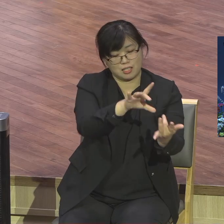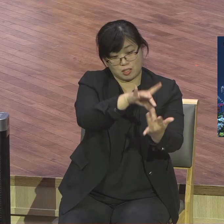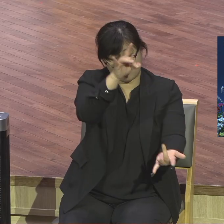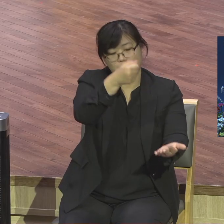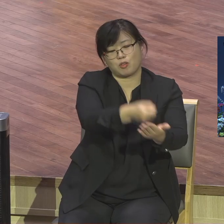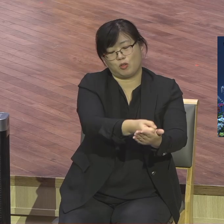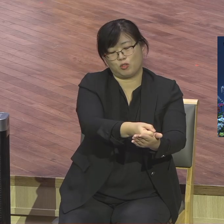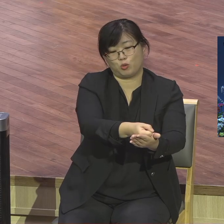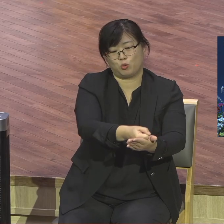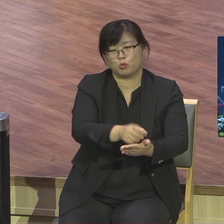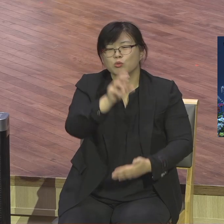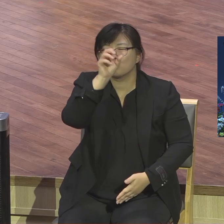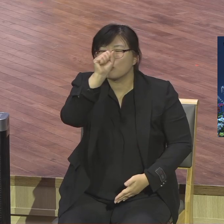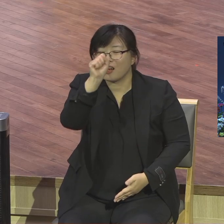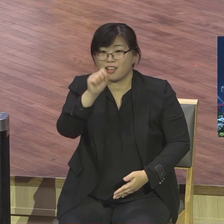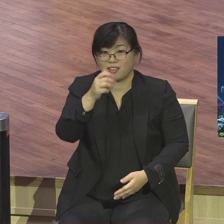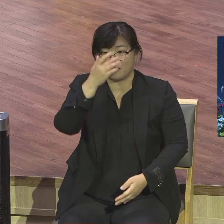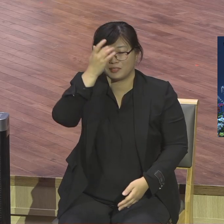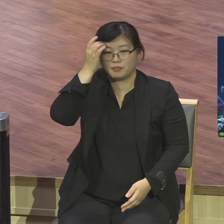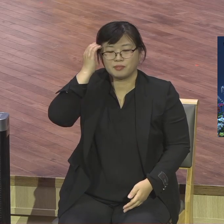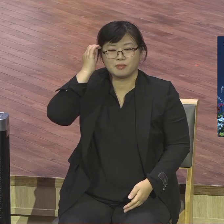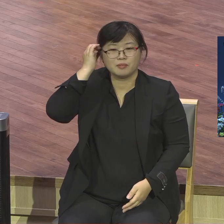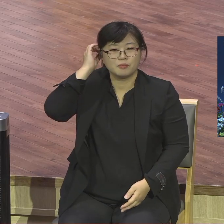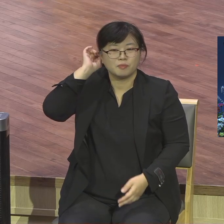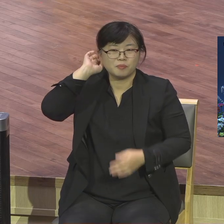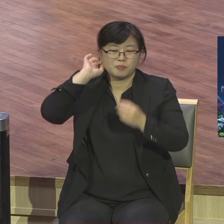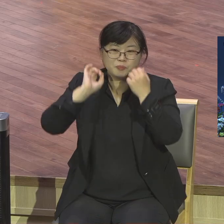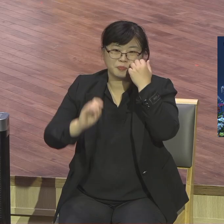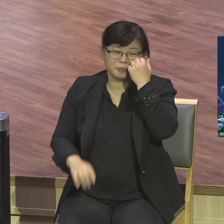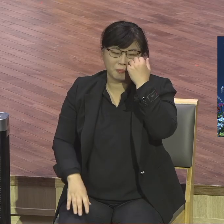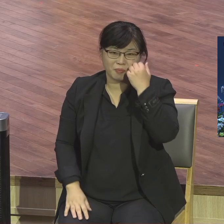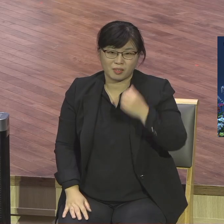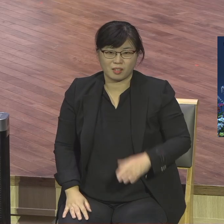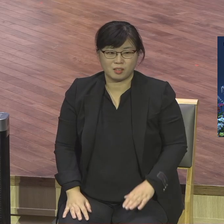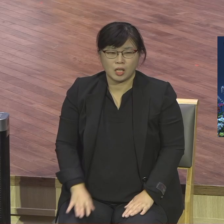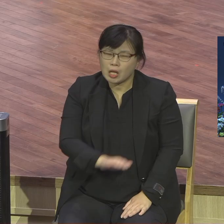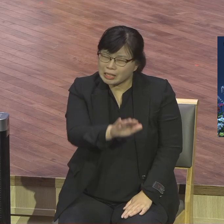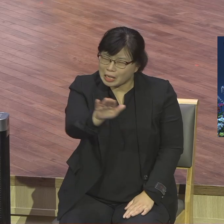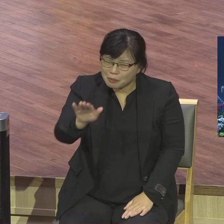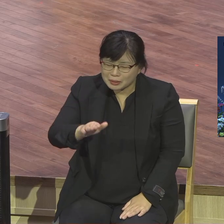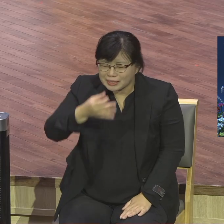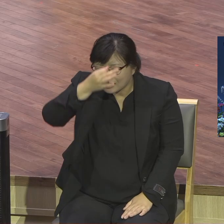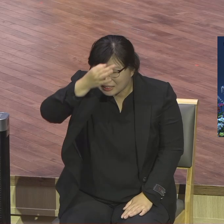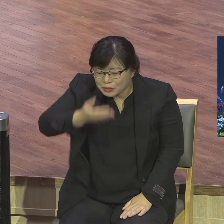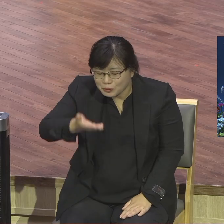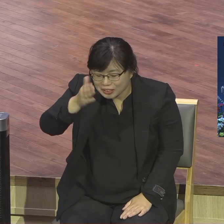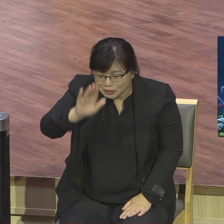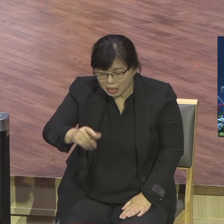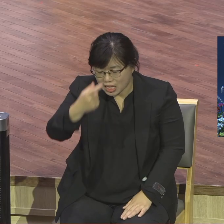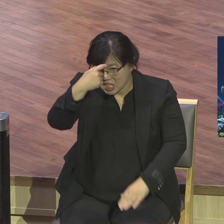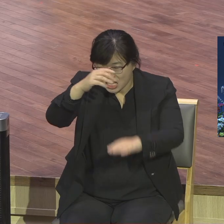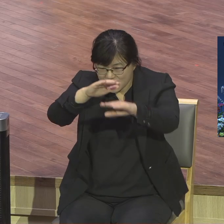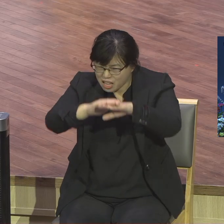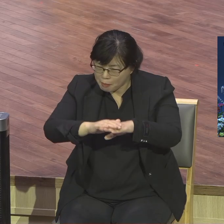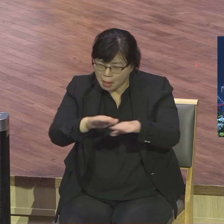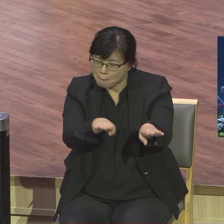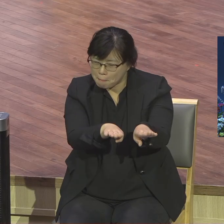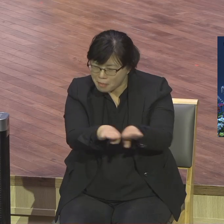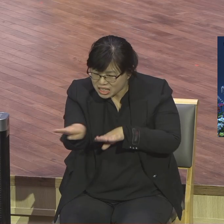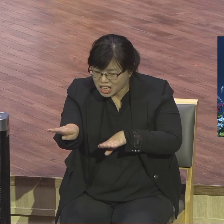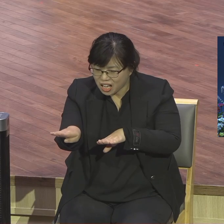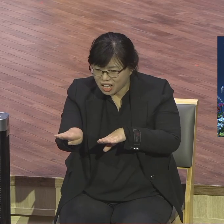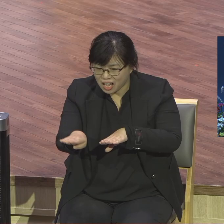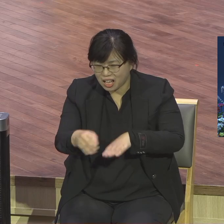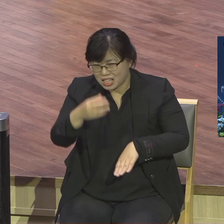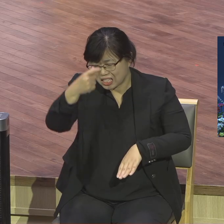가장 중요한 예배입니다 예배를 빠졌다 예배를 중요하게 생각하지 않는다 별 것도